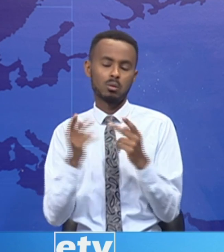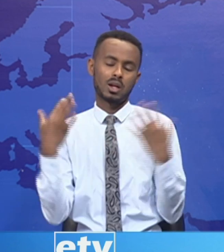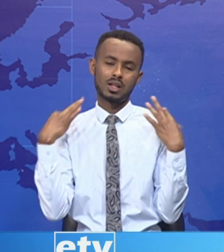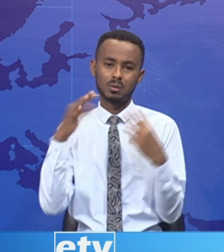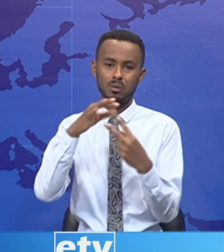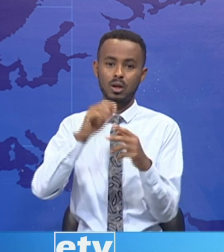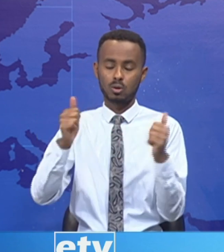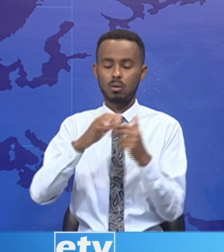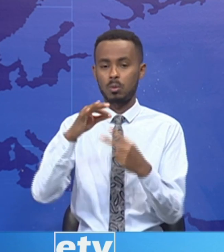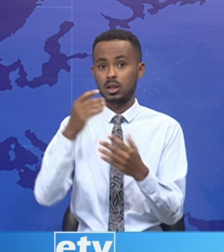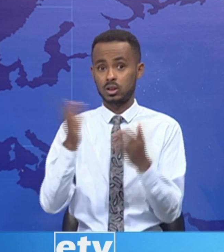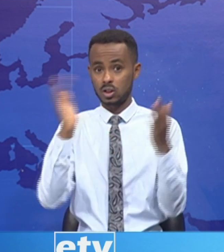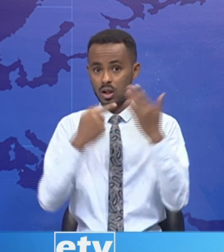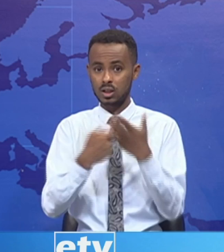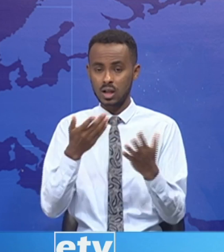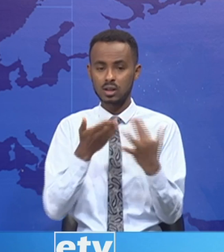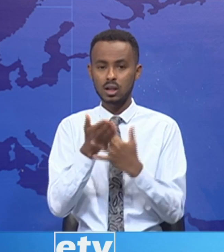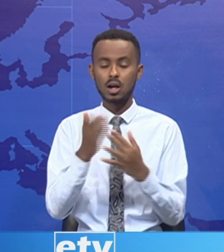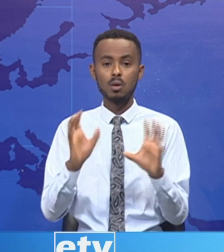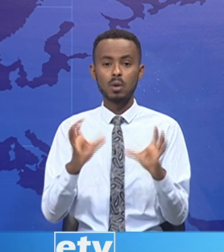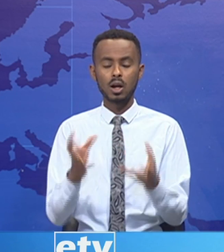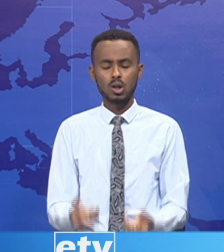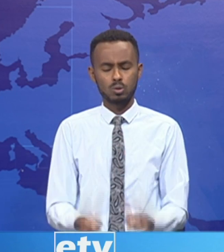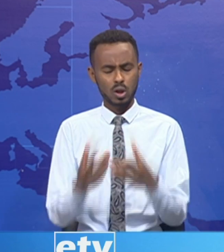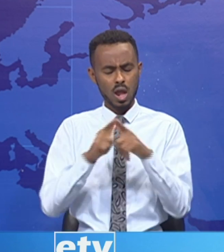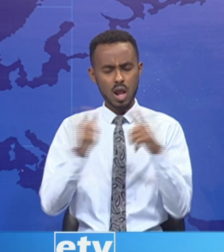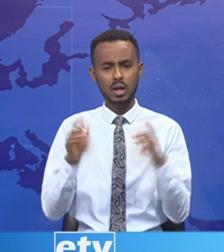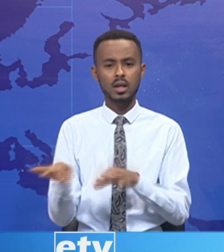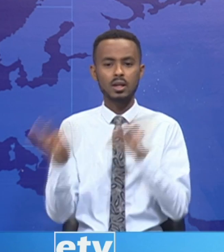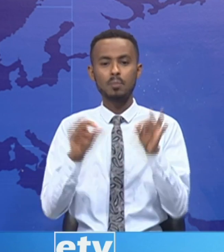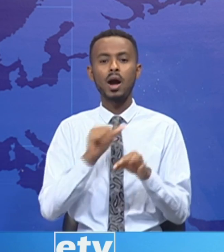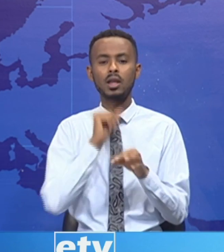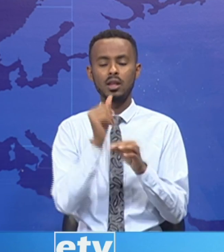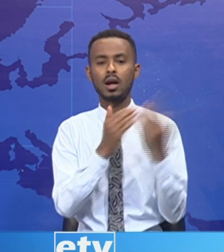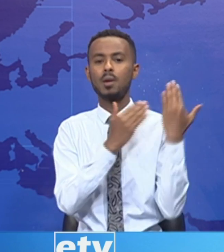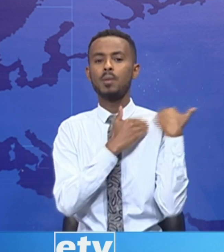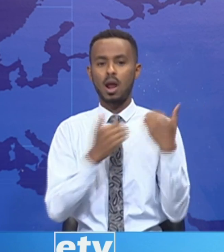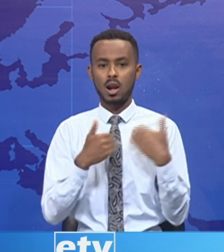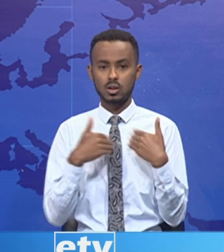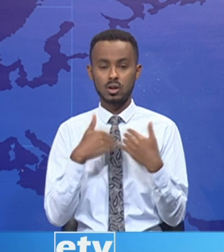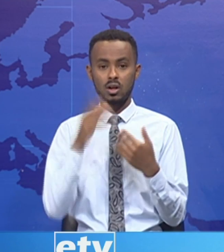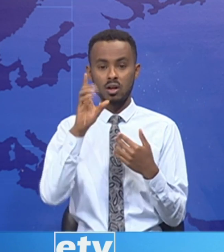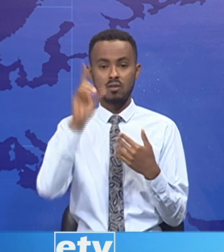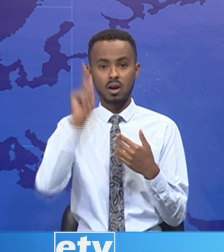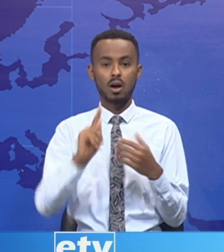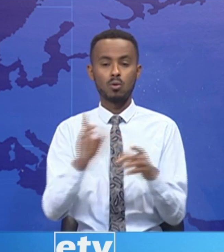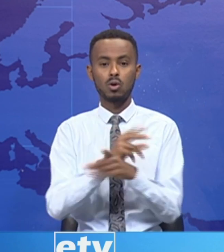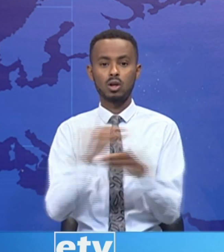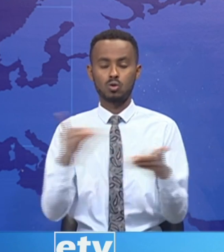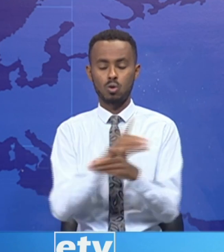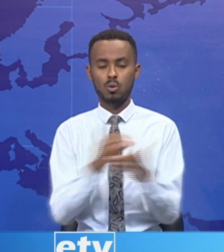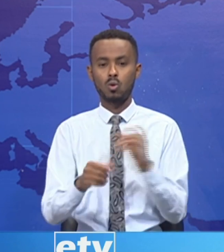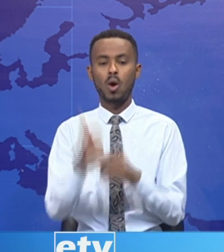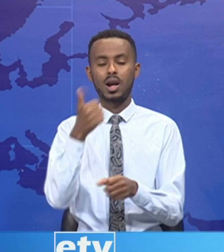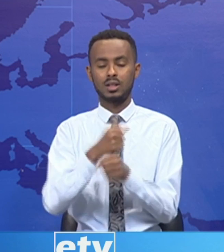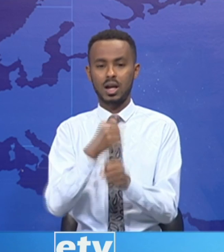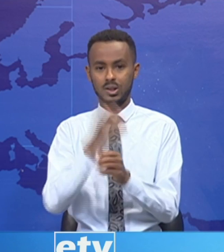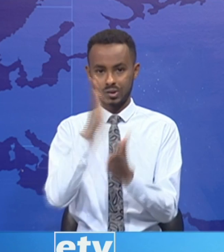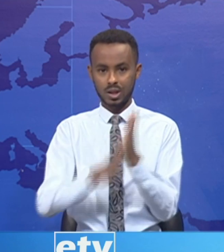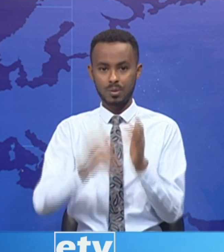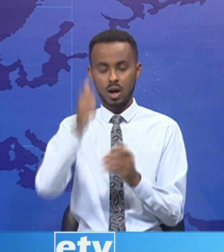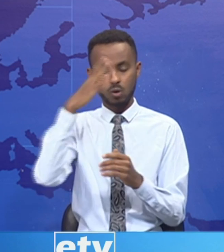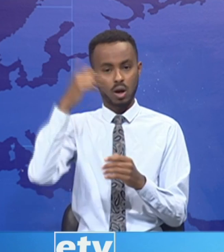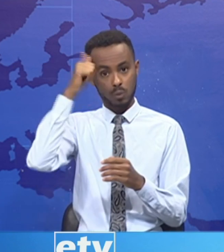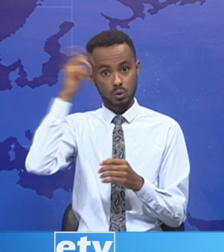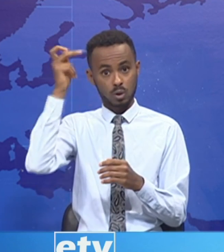ለመምረጥ ይቸገራል። ከዚህ አንፃር መገናኛ ብዙሃን ትልቅ የማይተካ ሚና አላቸው። የፋና ብሮድካስቲንግ ኮርፖሬት ዋና ስራ አስፈጻሚ አቶ